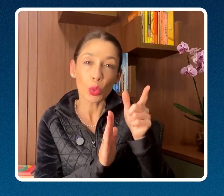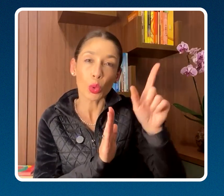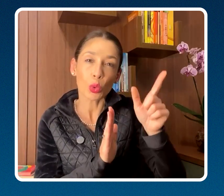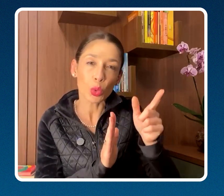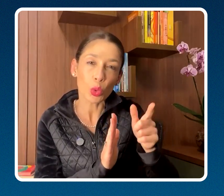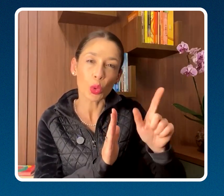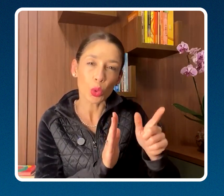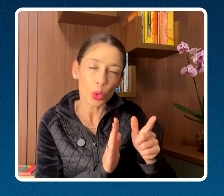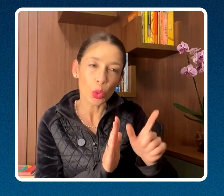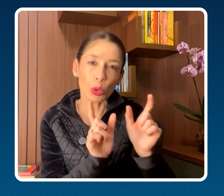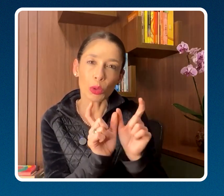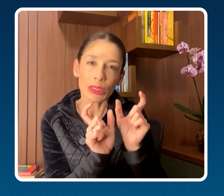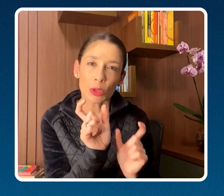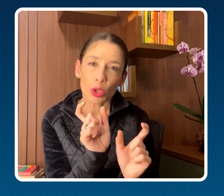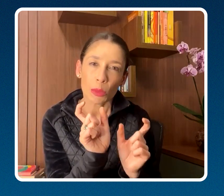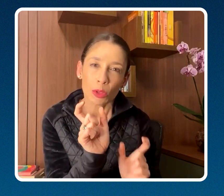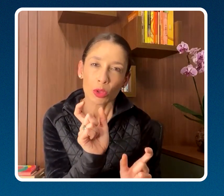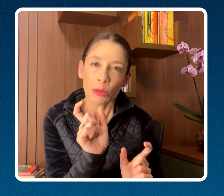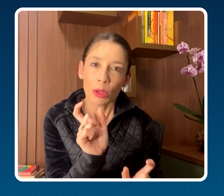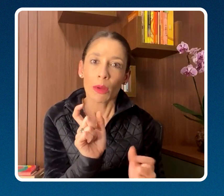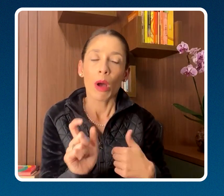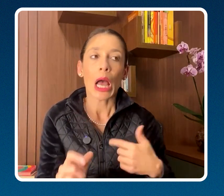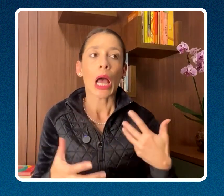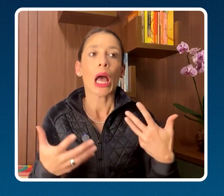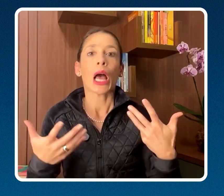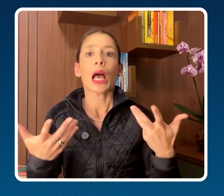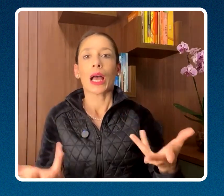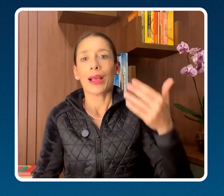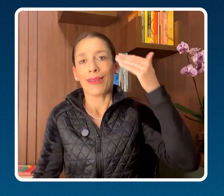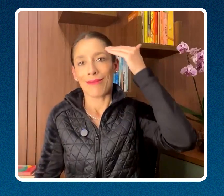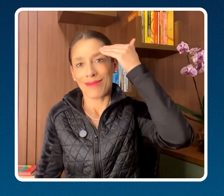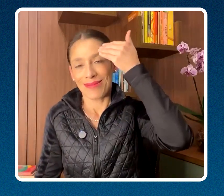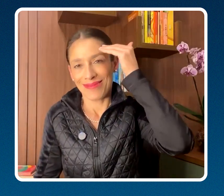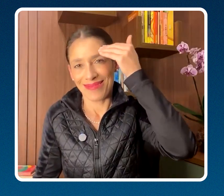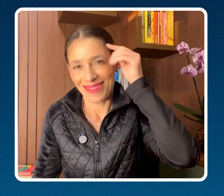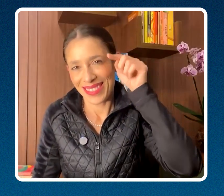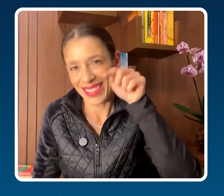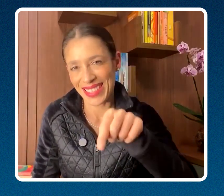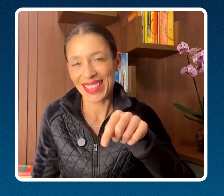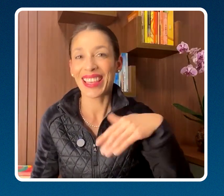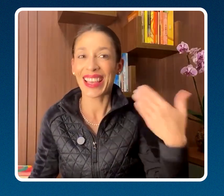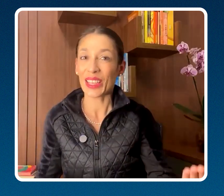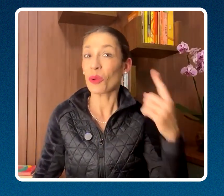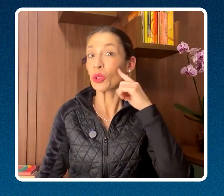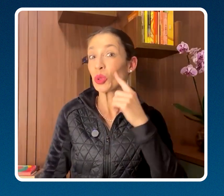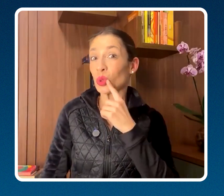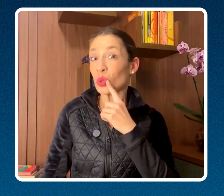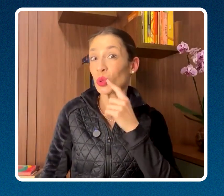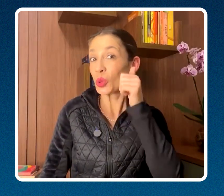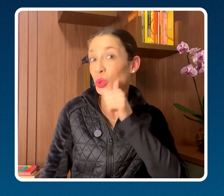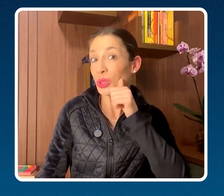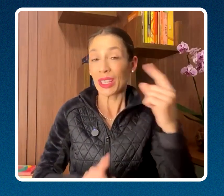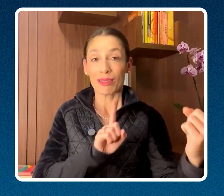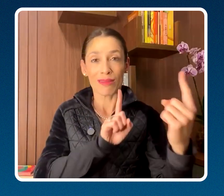sinônimos. Aí foi aí que eu percebi esse crescimento, que foi aonde veio essa fala dela, né? Isso aí para mim foi maravilhoso. Eu